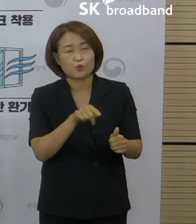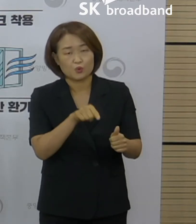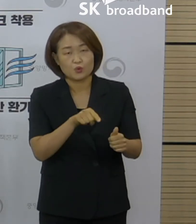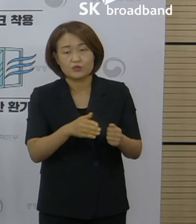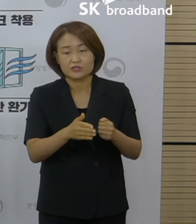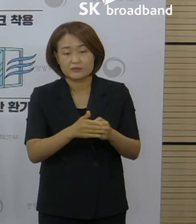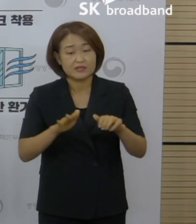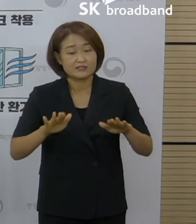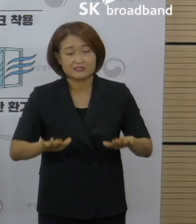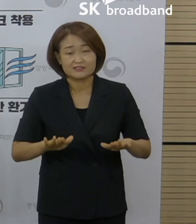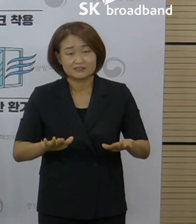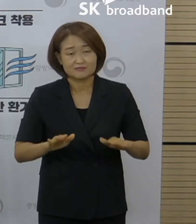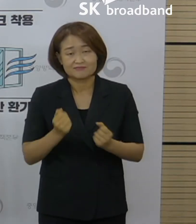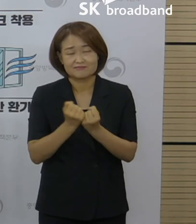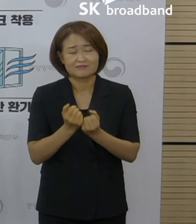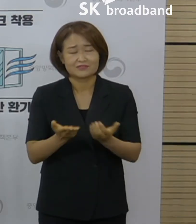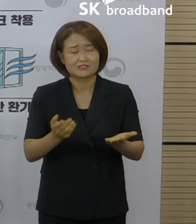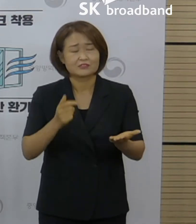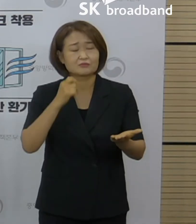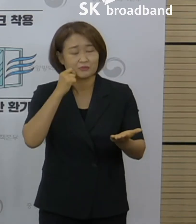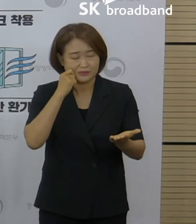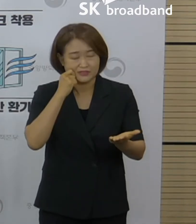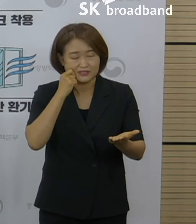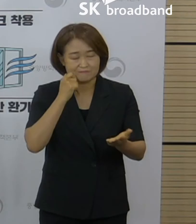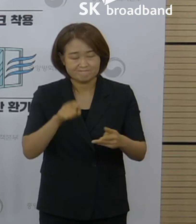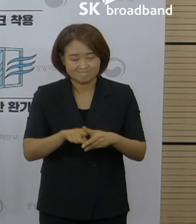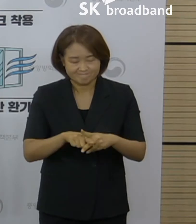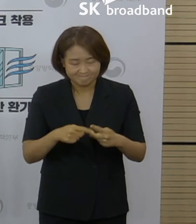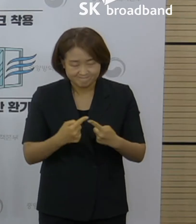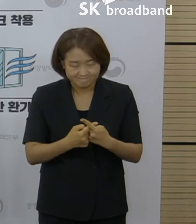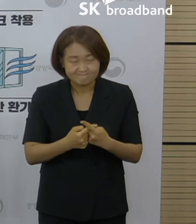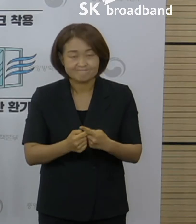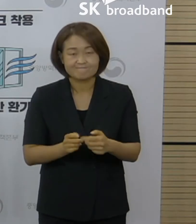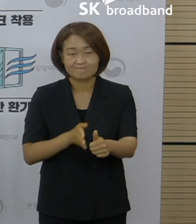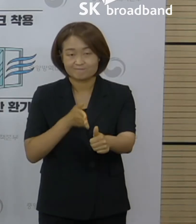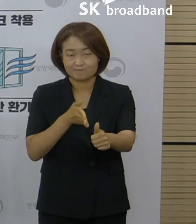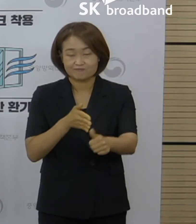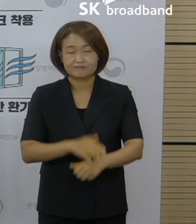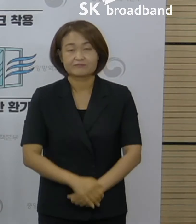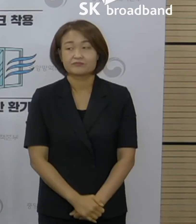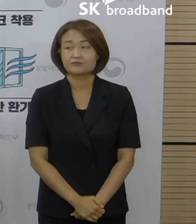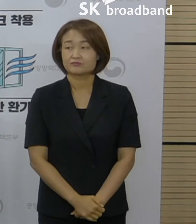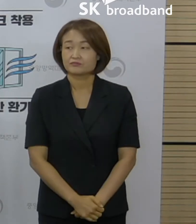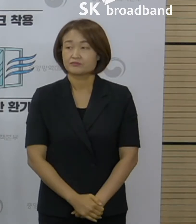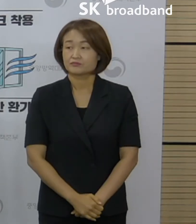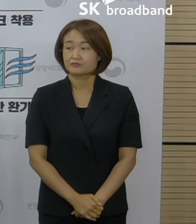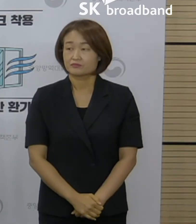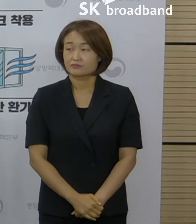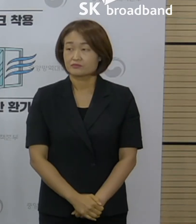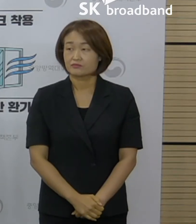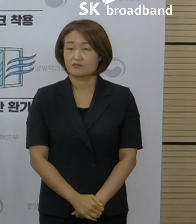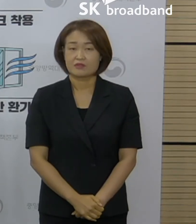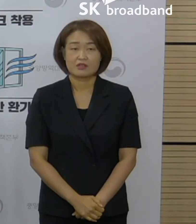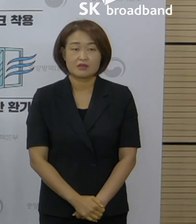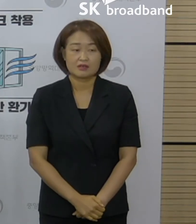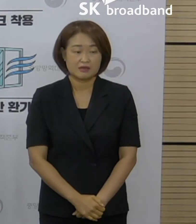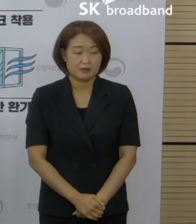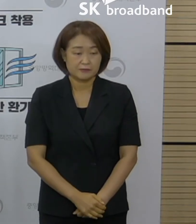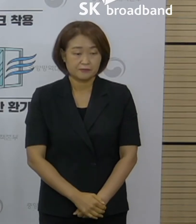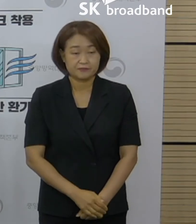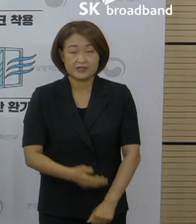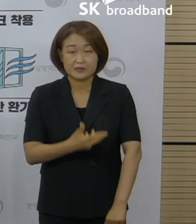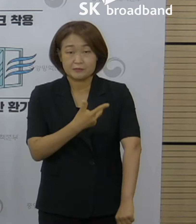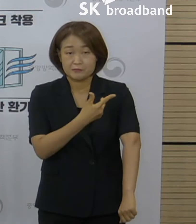수 없음을 양해해 주시기 바랍니다. 이상입니다. 네, 다음은 백신 폐기와 관련되어서